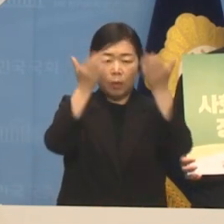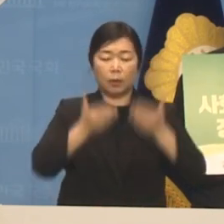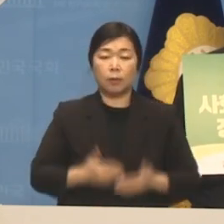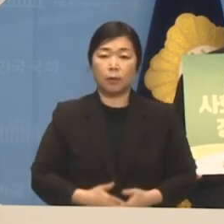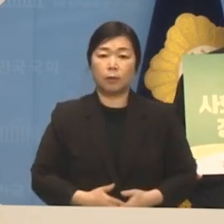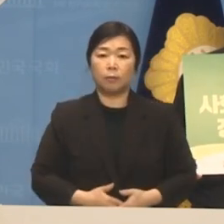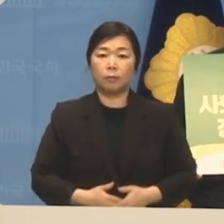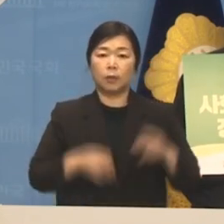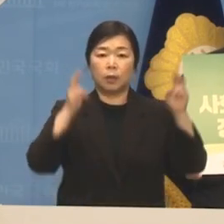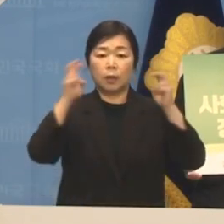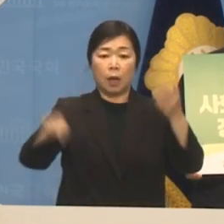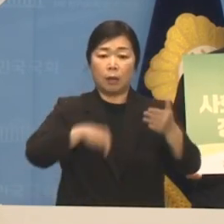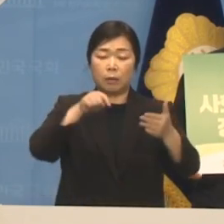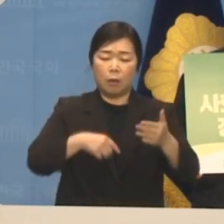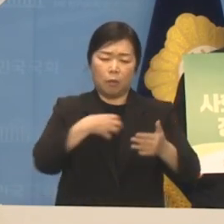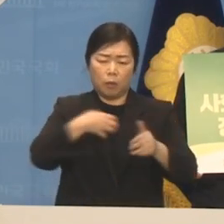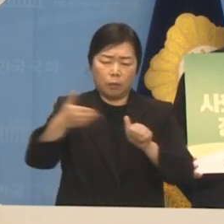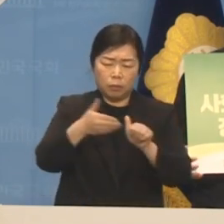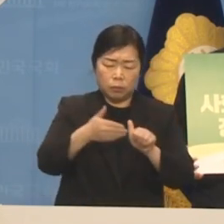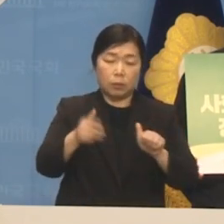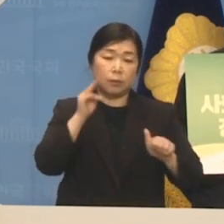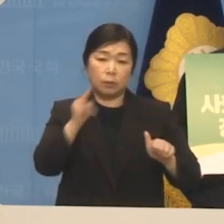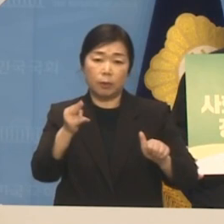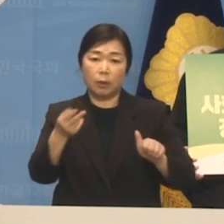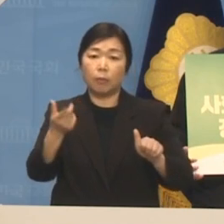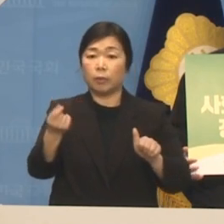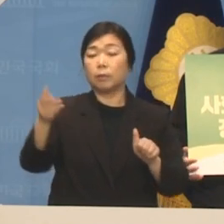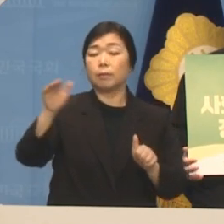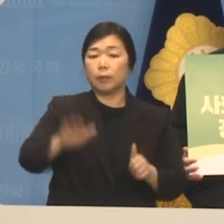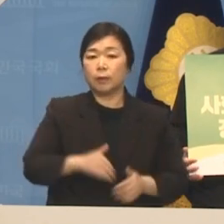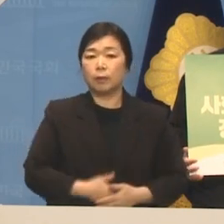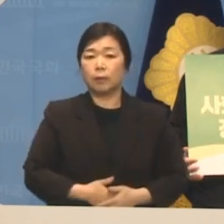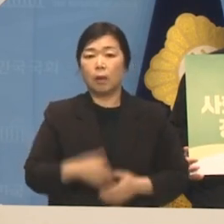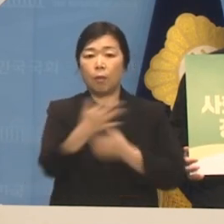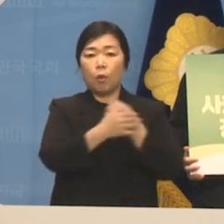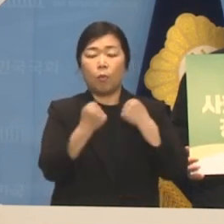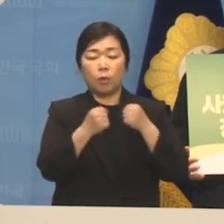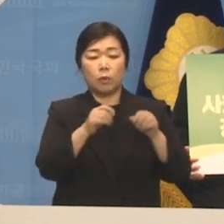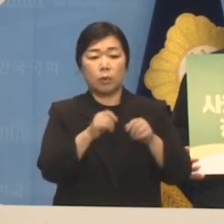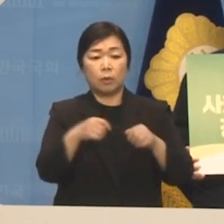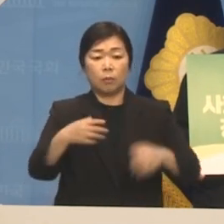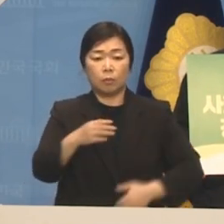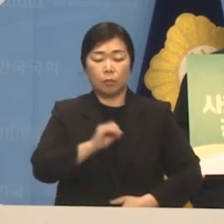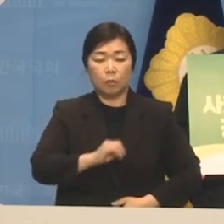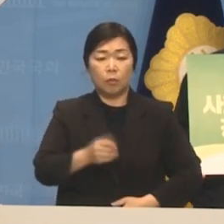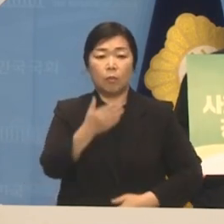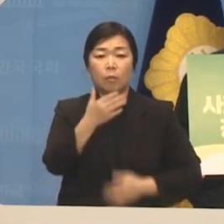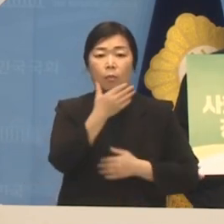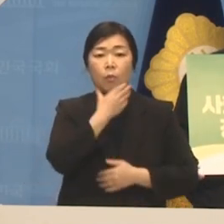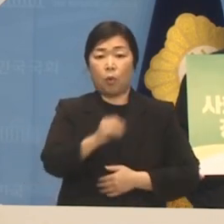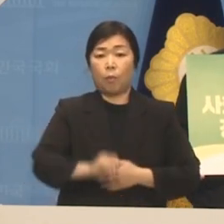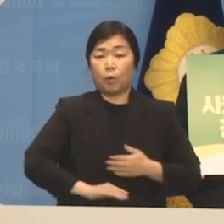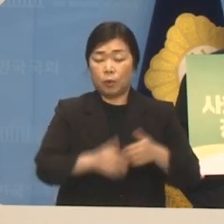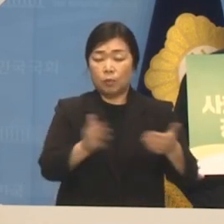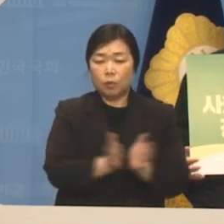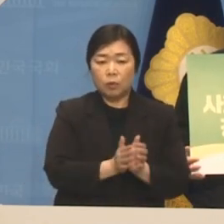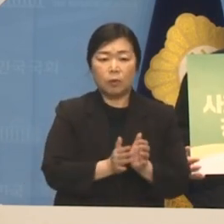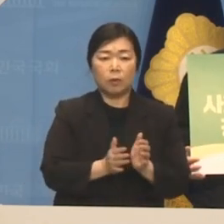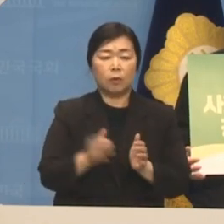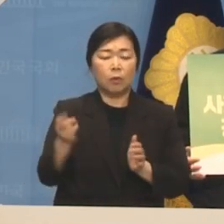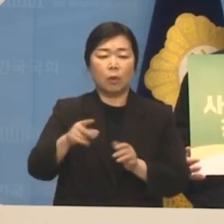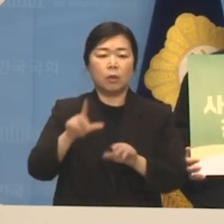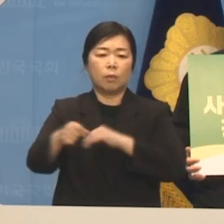내 괴롭힘의 발생 빈도가 높은 업종임에도 불구하고 보건복지부와 지자체는 근로감독의 소관부서가 아니라는